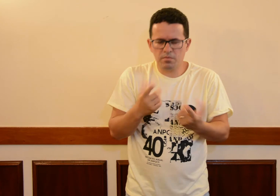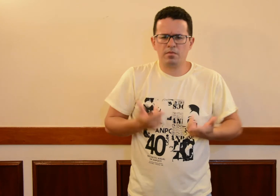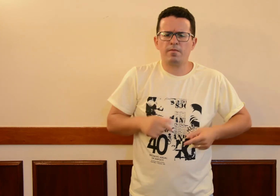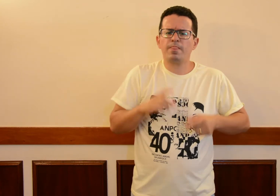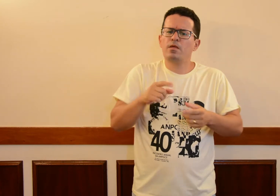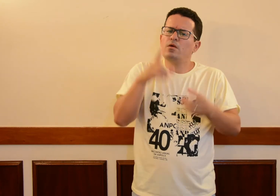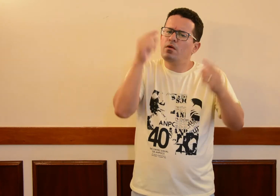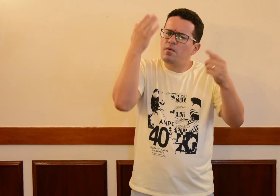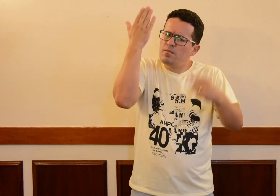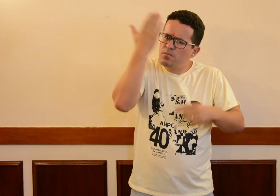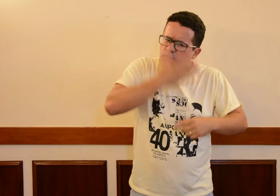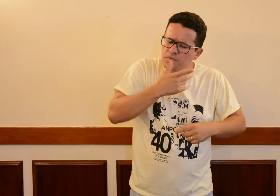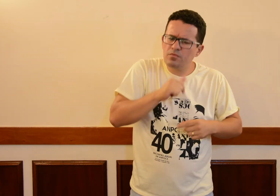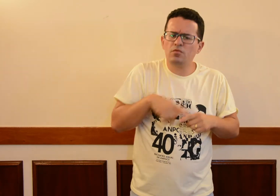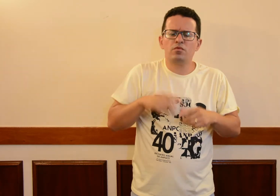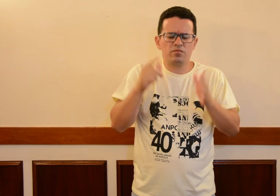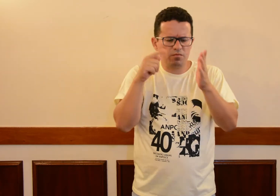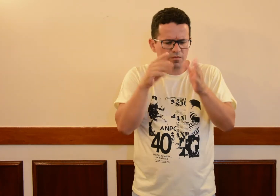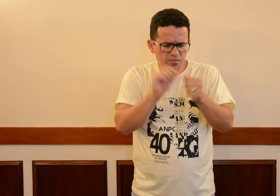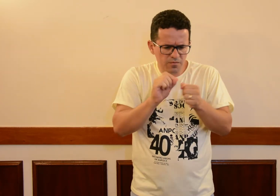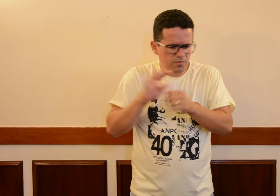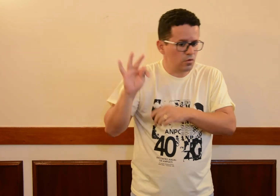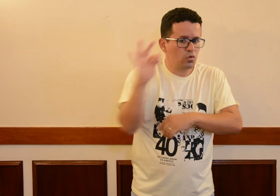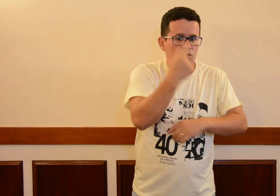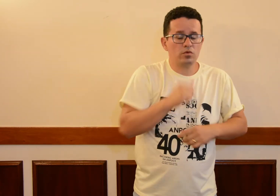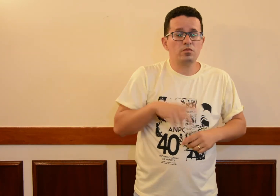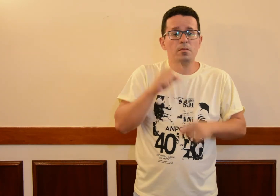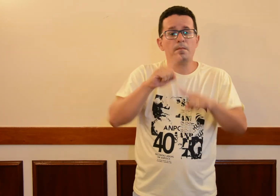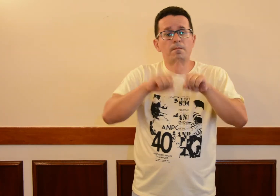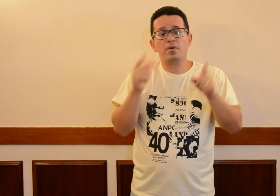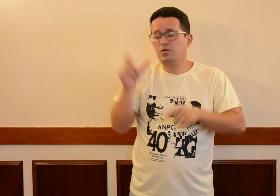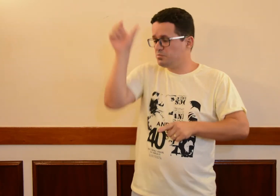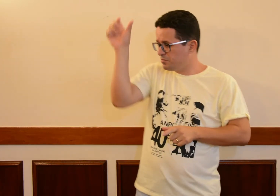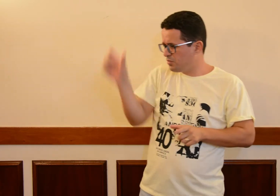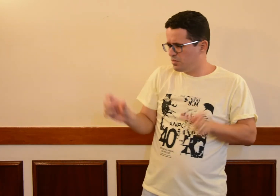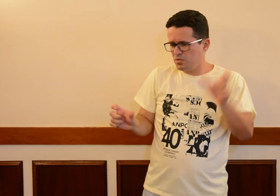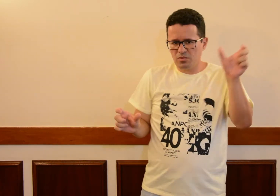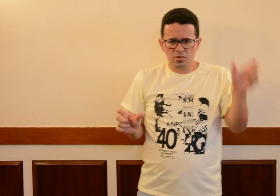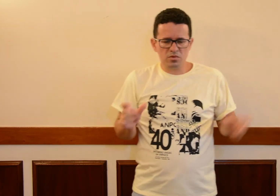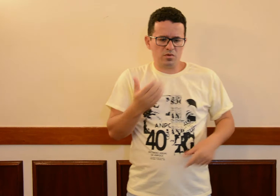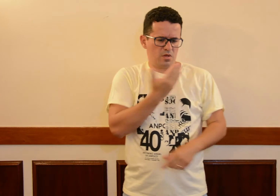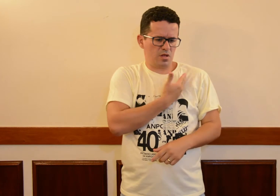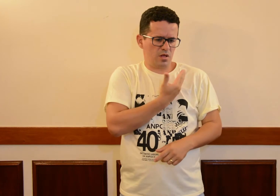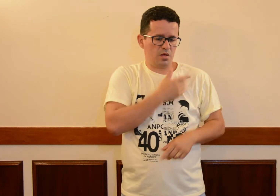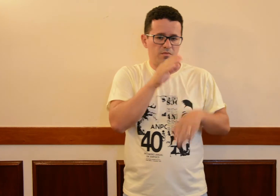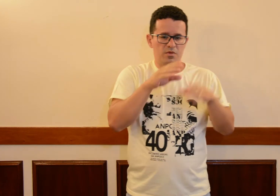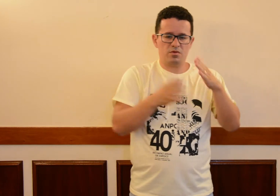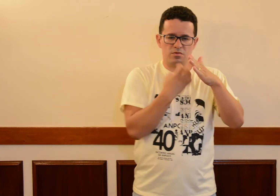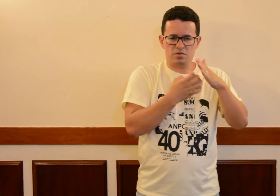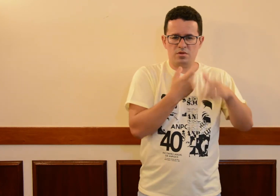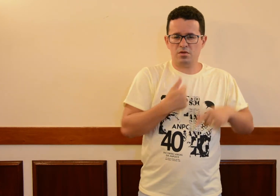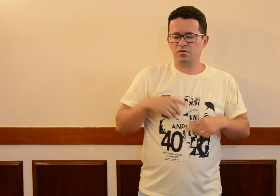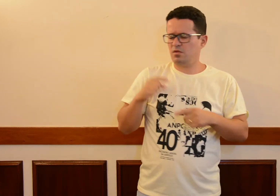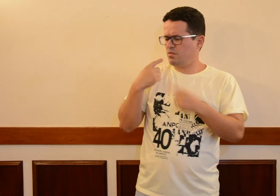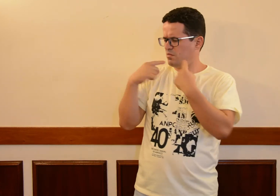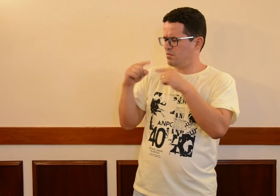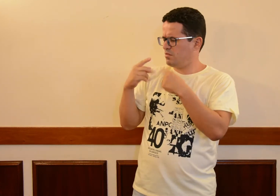suas atribuições, seu comportamento era alvo de comentário de alguns colegas. Maurício, o gerente do galpão de estoque, por